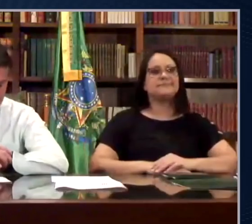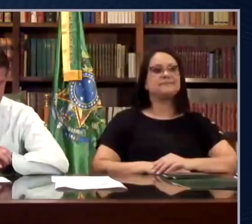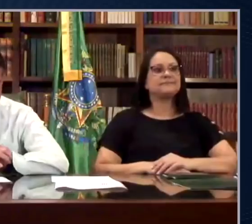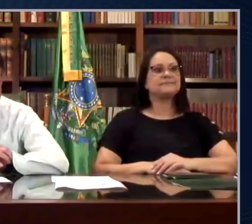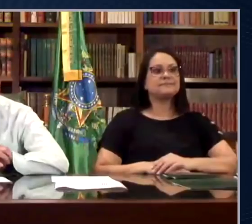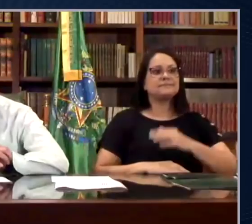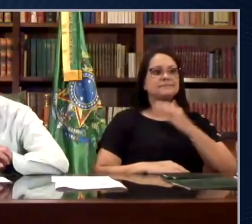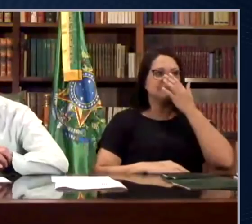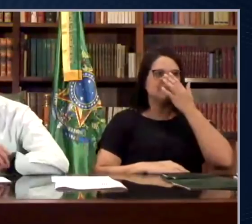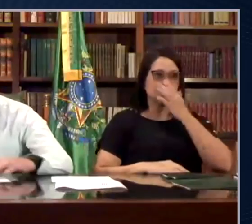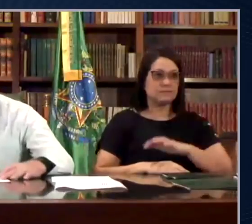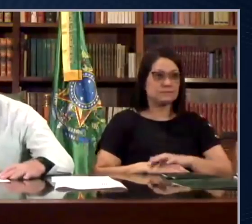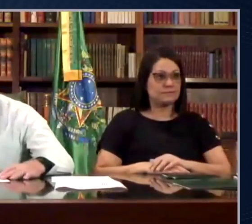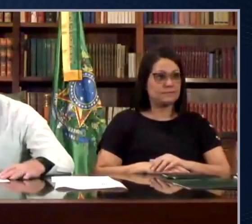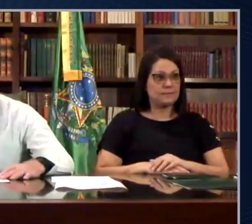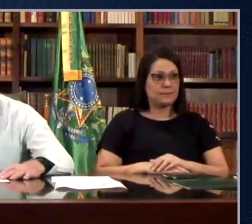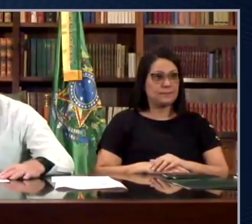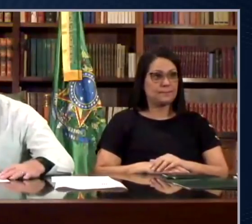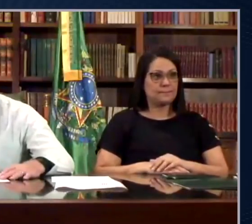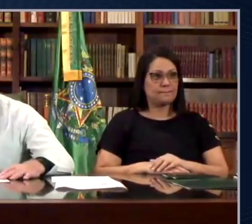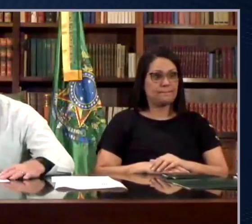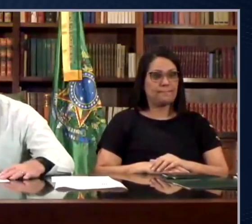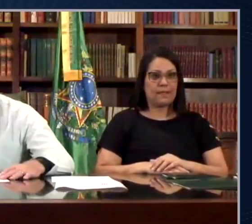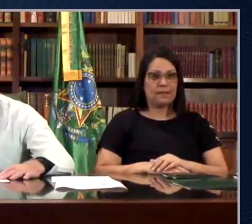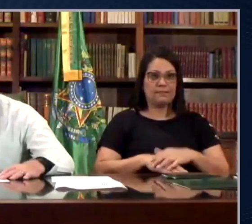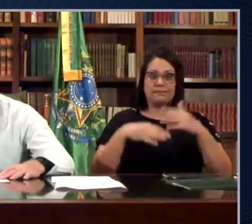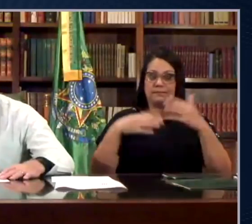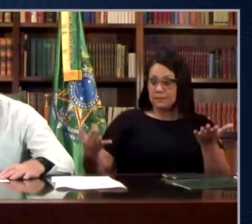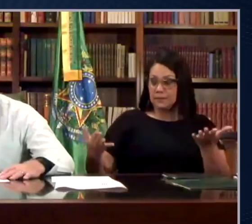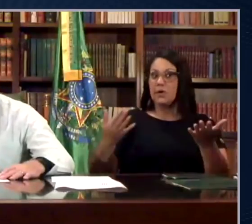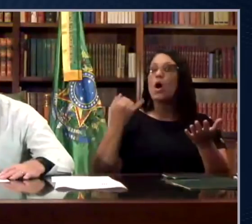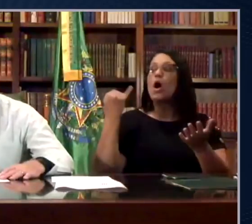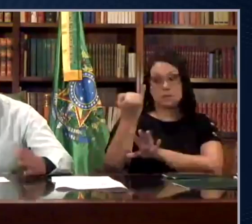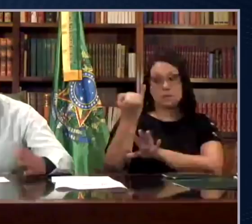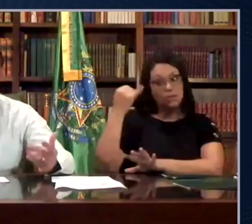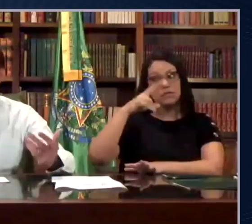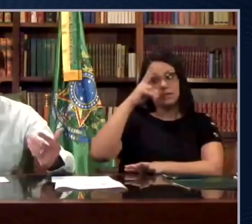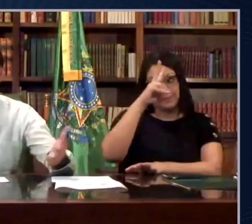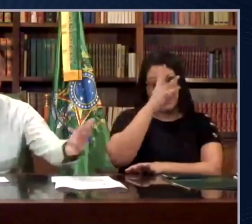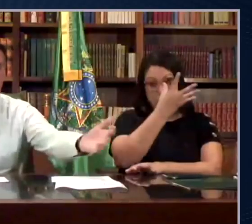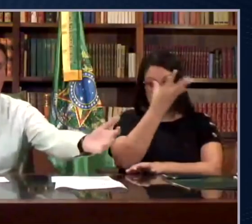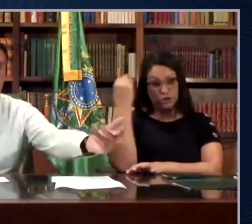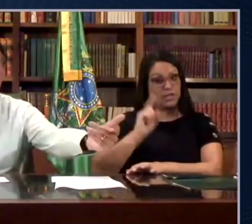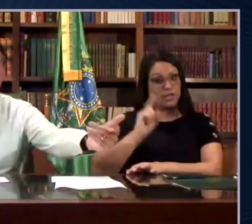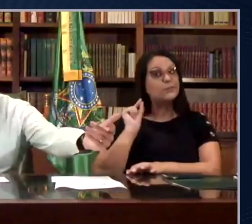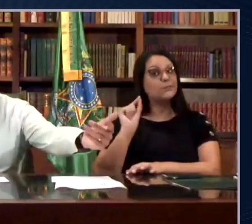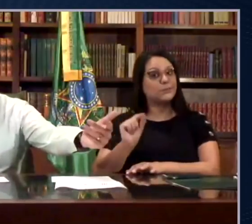Presidente, sobre o Lula, convém lembrar, porque a imprensa não registra, isso, que